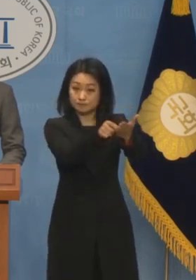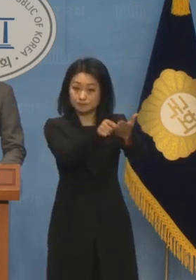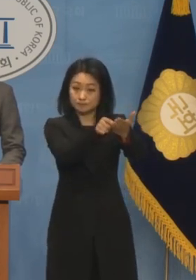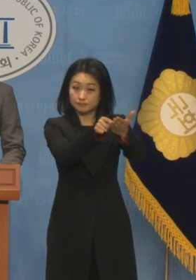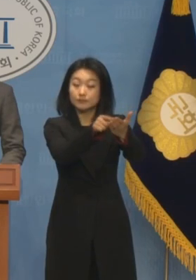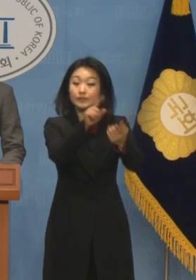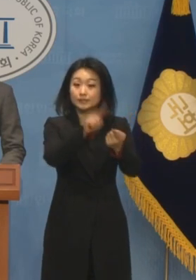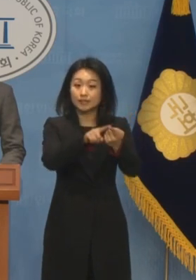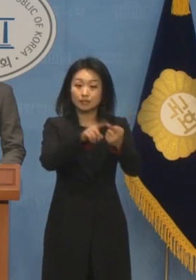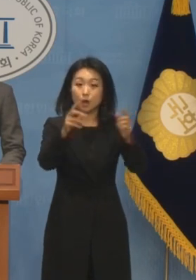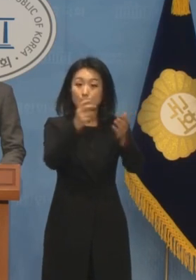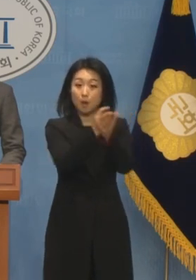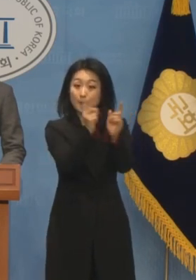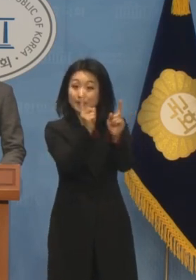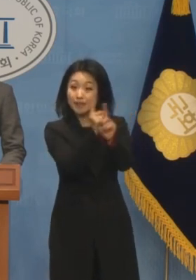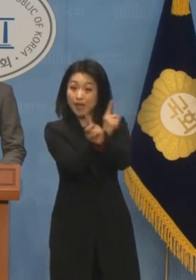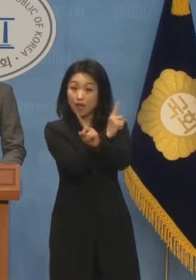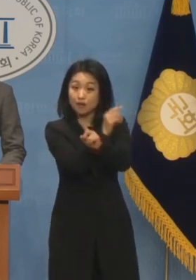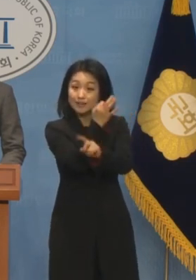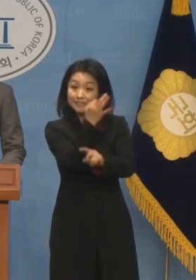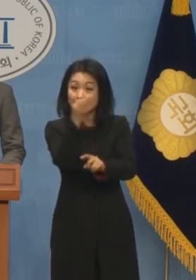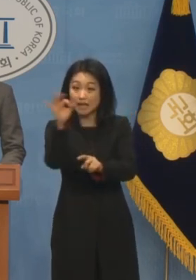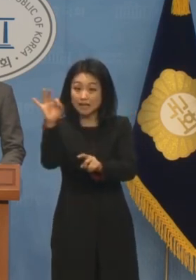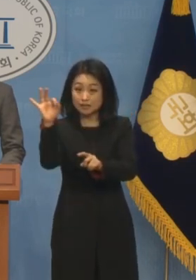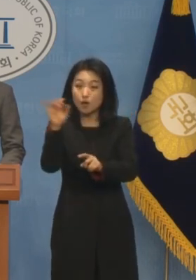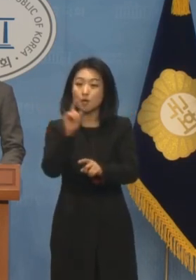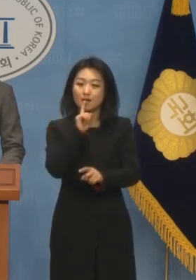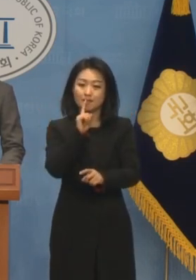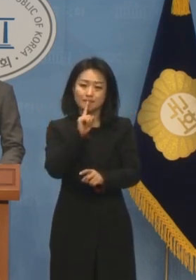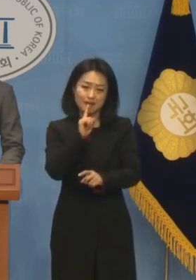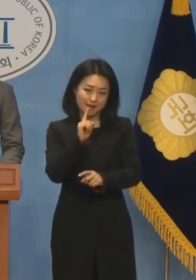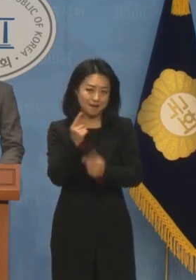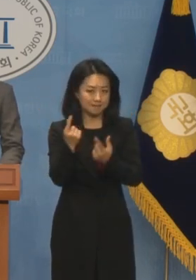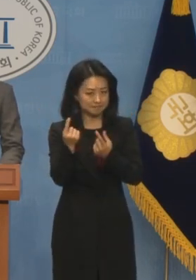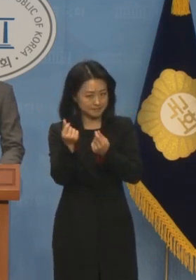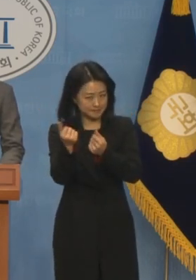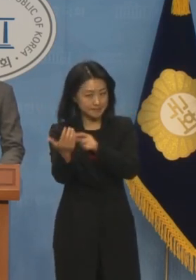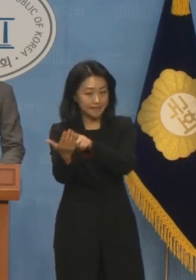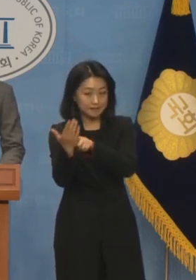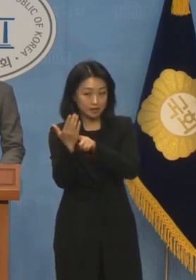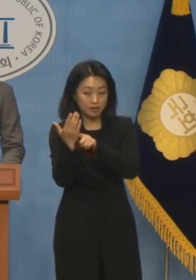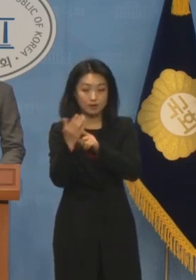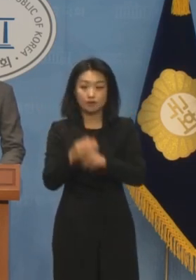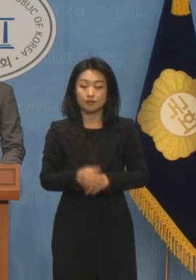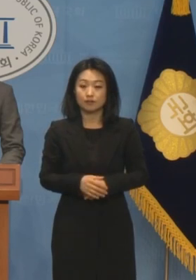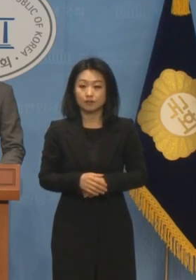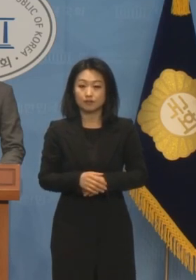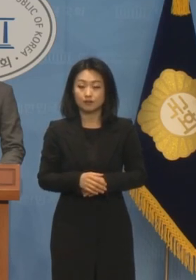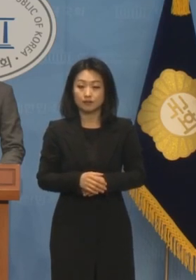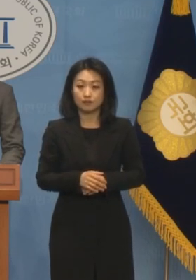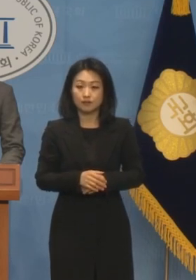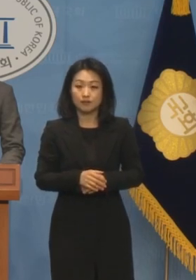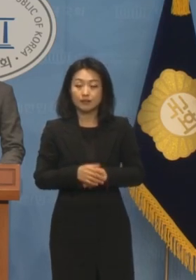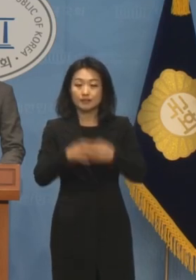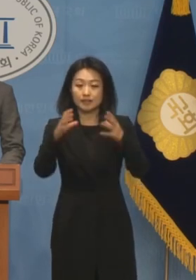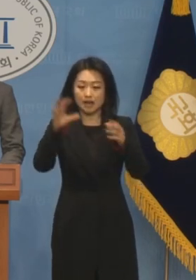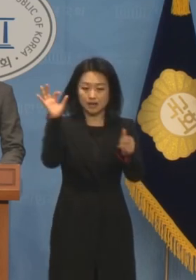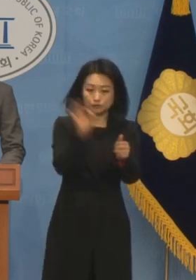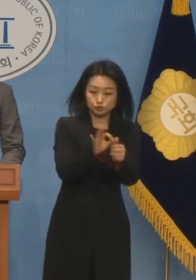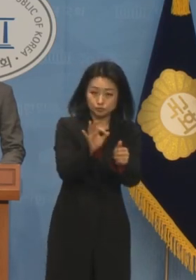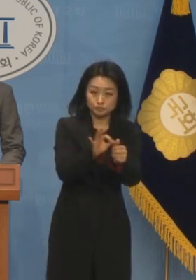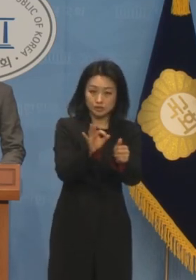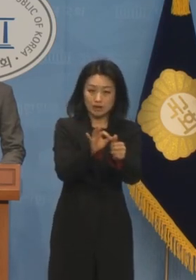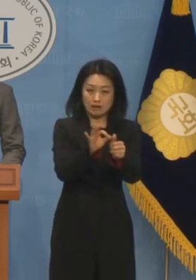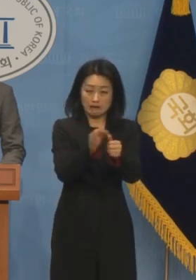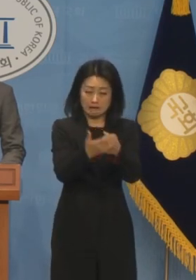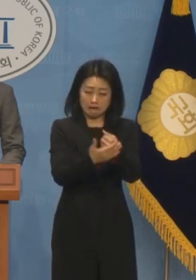개헌에 찬성하는 듯한 발언을 했습니다. 황제 유공자법으로 불리며